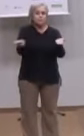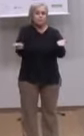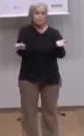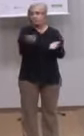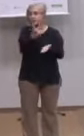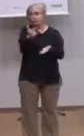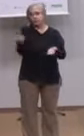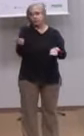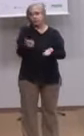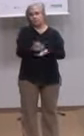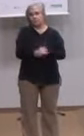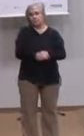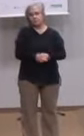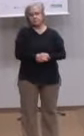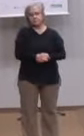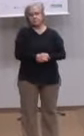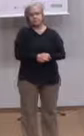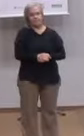gente, não tem.